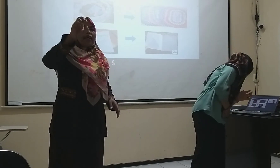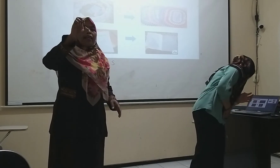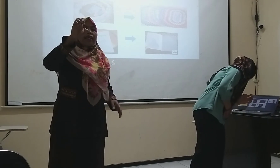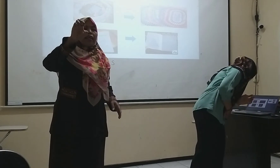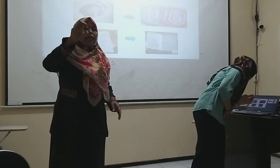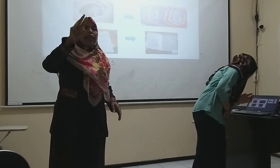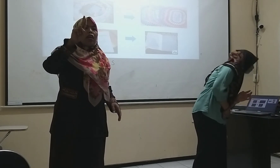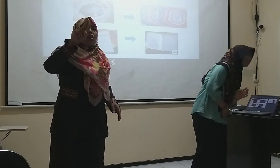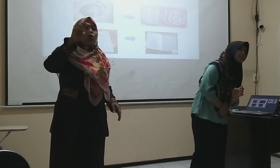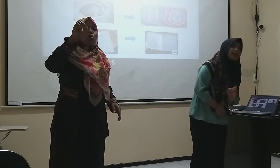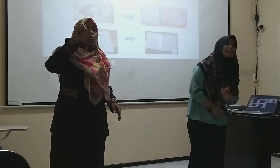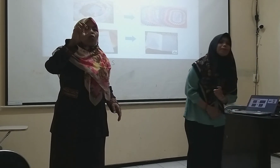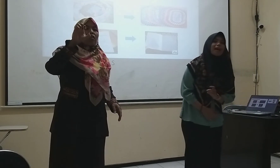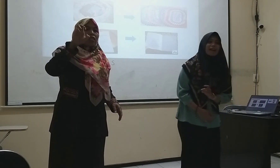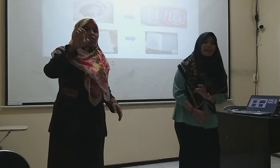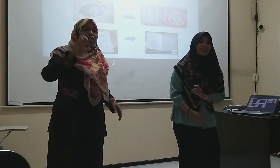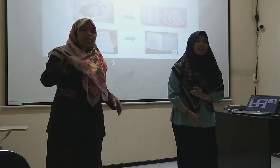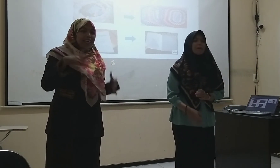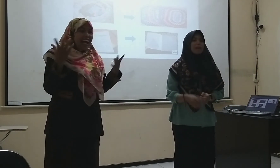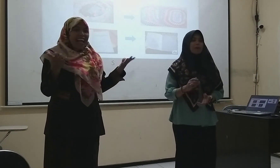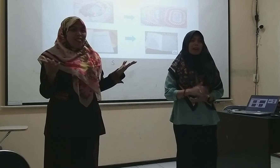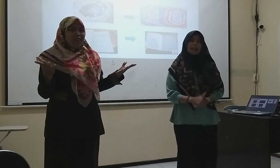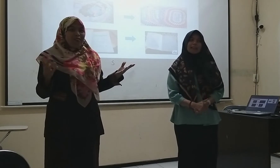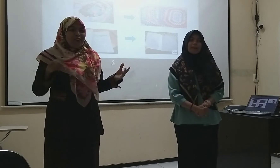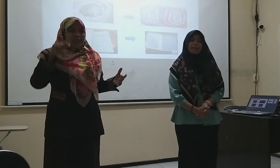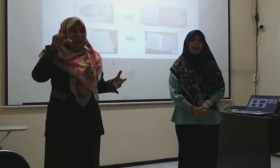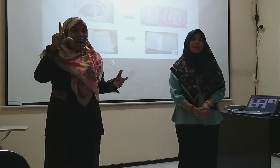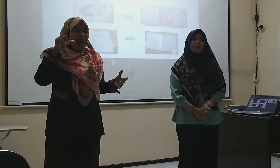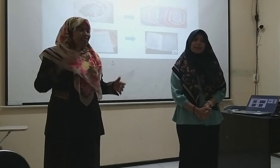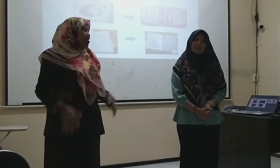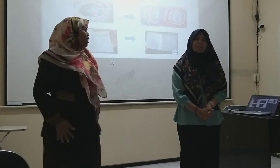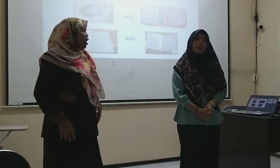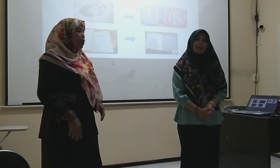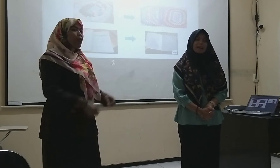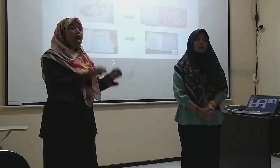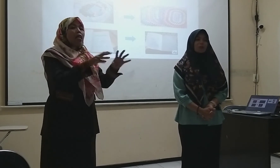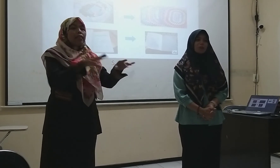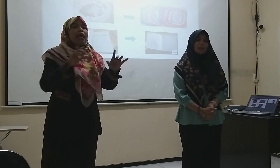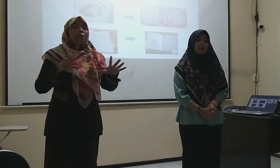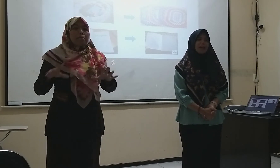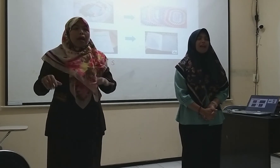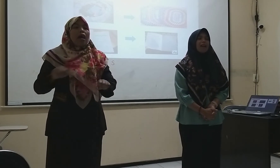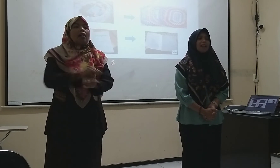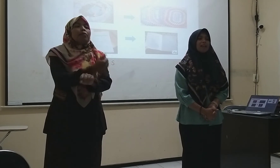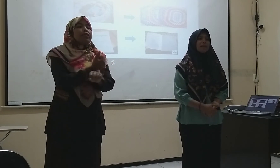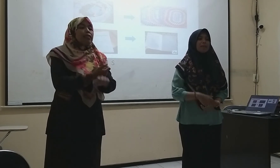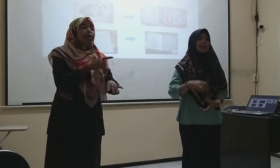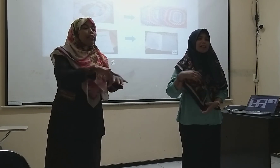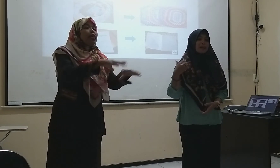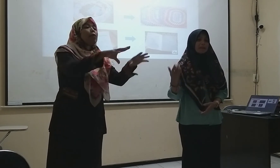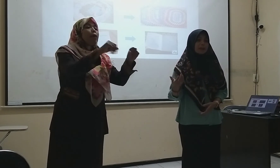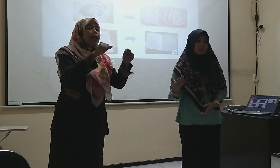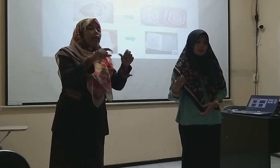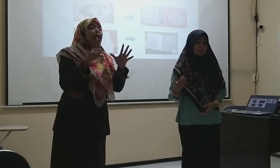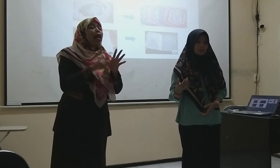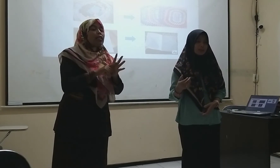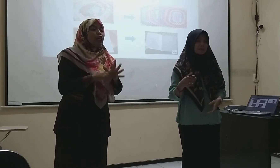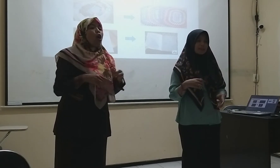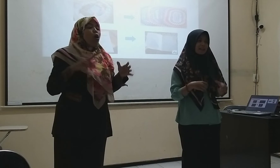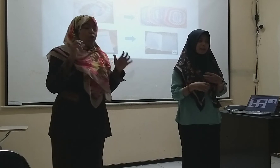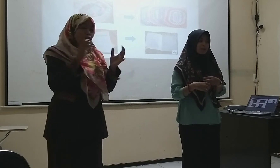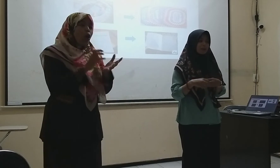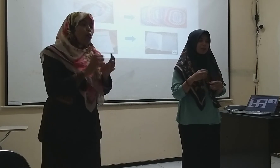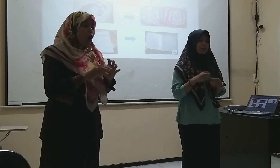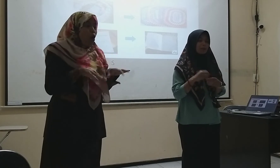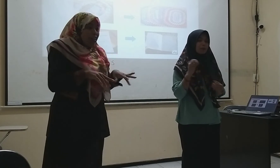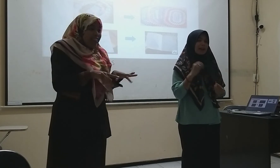sampah yang bisa dipakai, menggunakan sampah yang bisa dipakai. Contohnya kita menjahitkan baju,